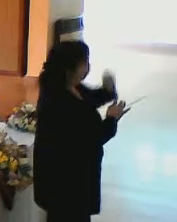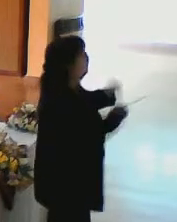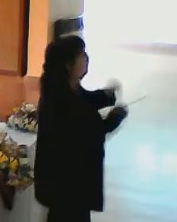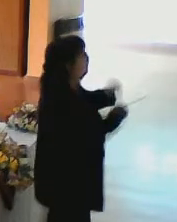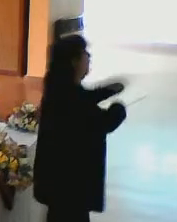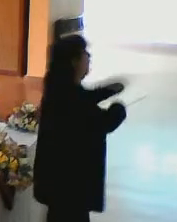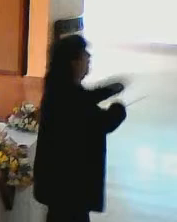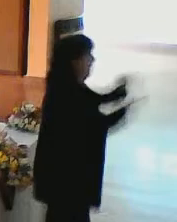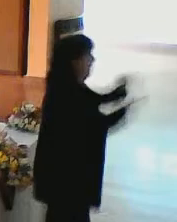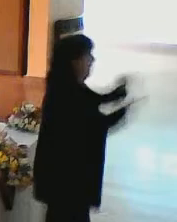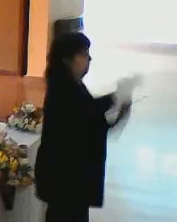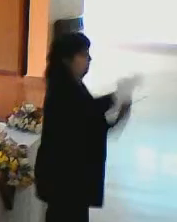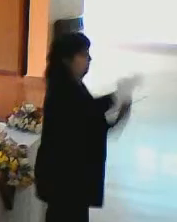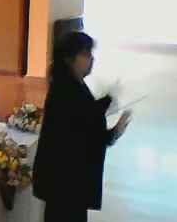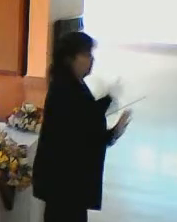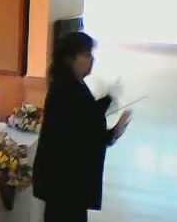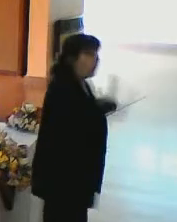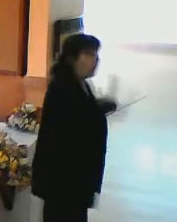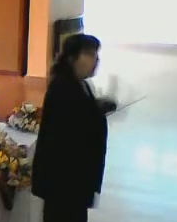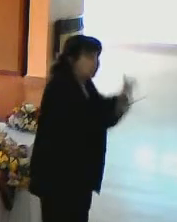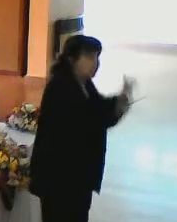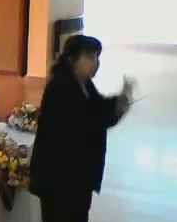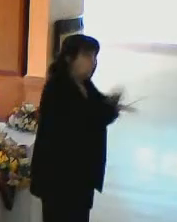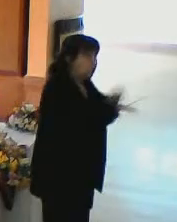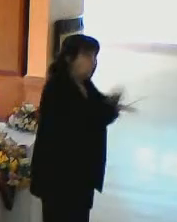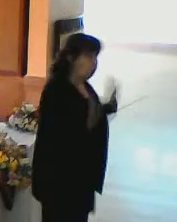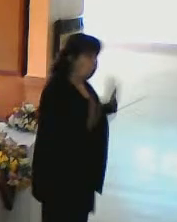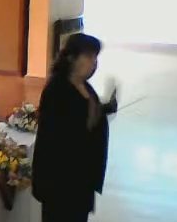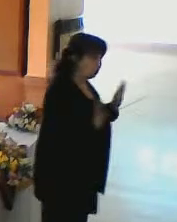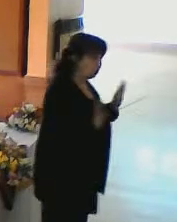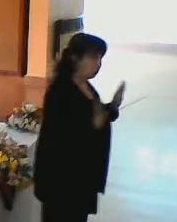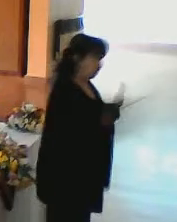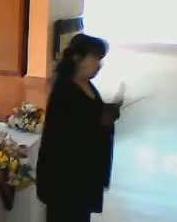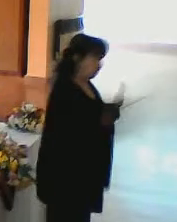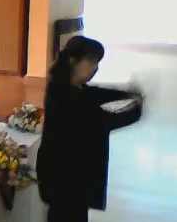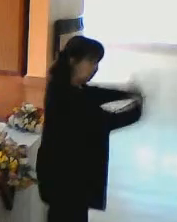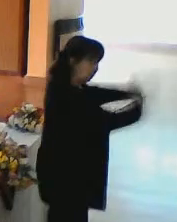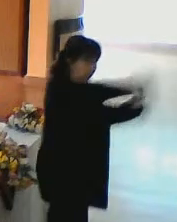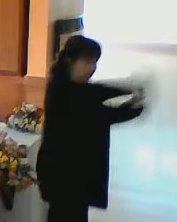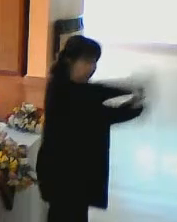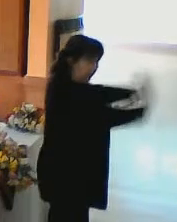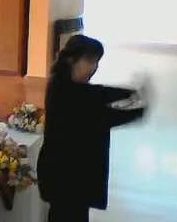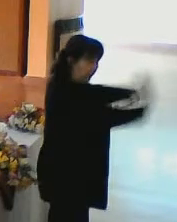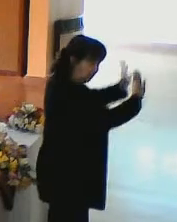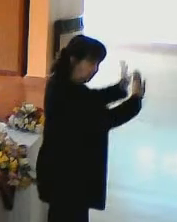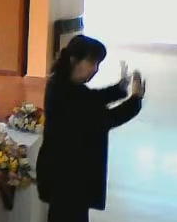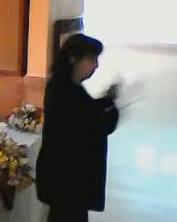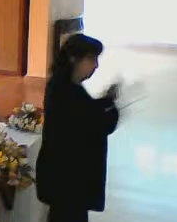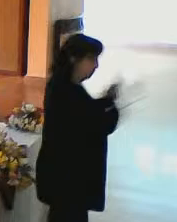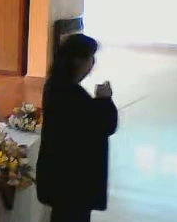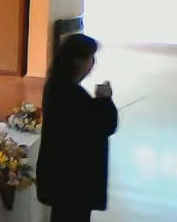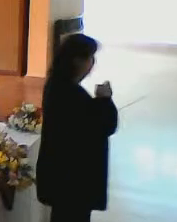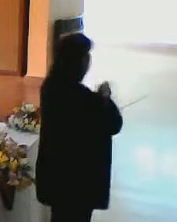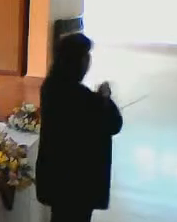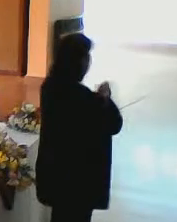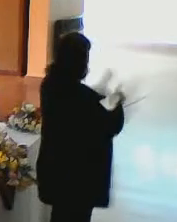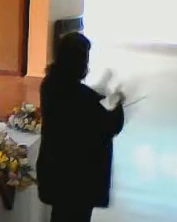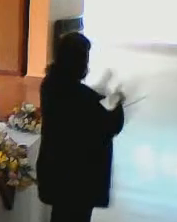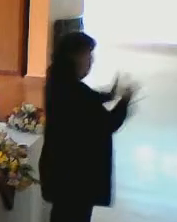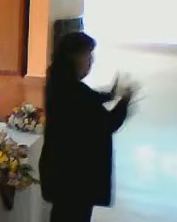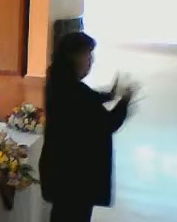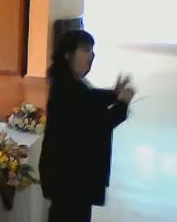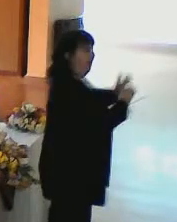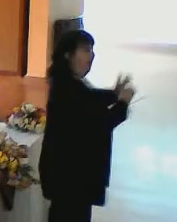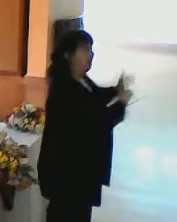tiempo. De todas maneras, también tenemos que tener en cuenta que también nos ocurre muy frecuente en el consultorio,